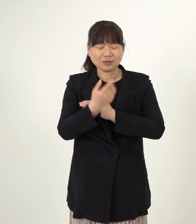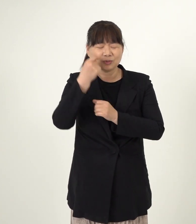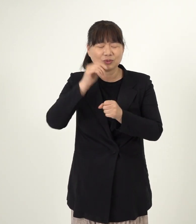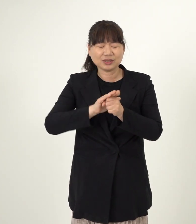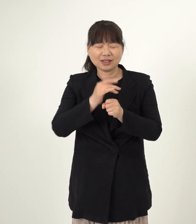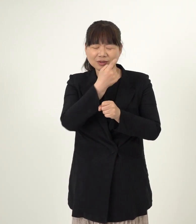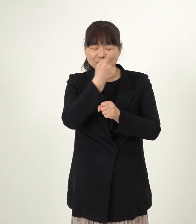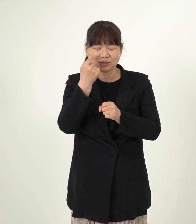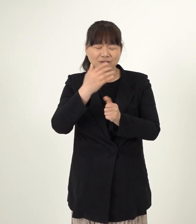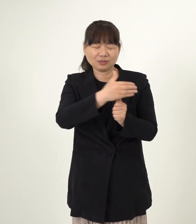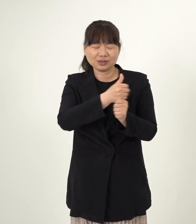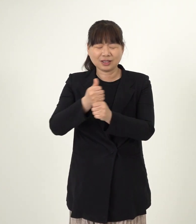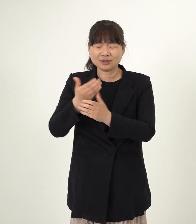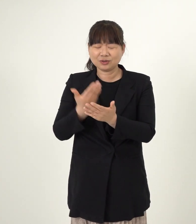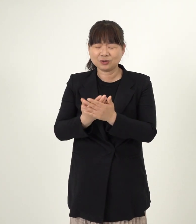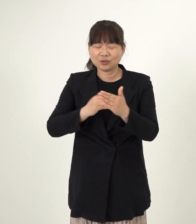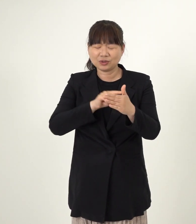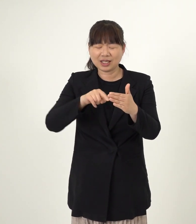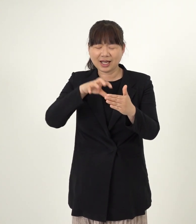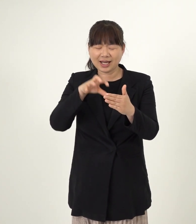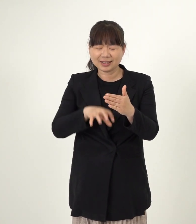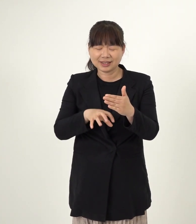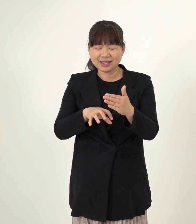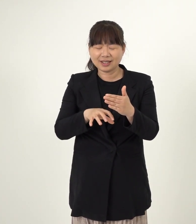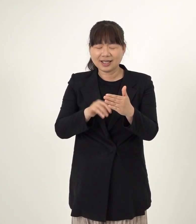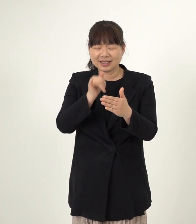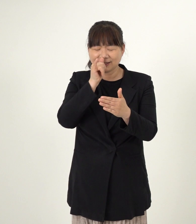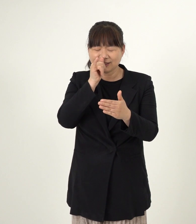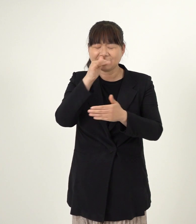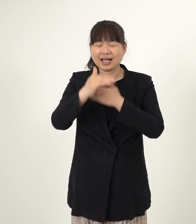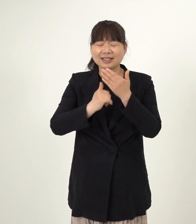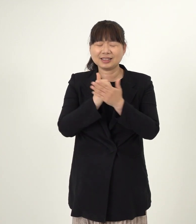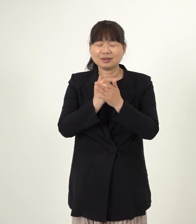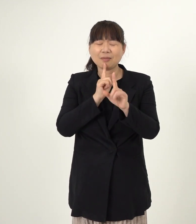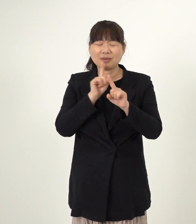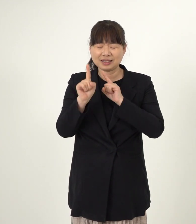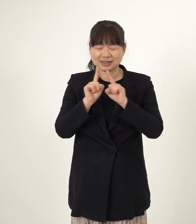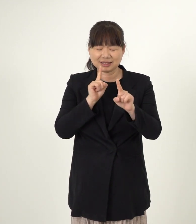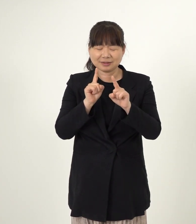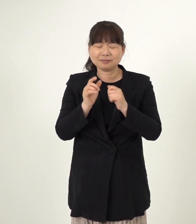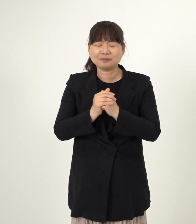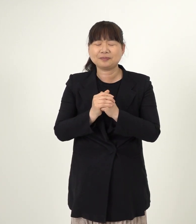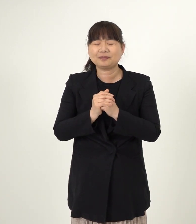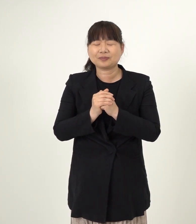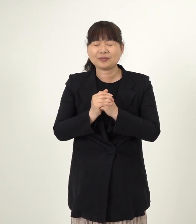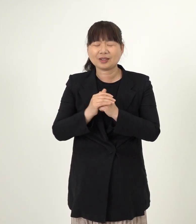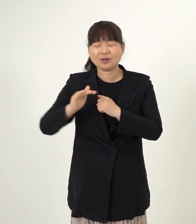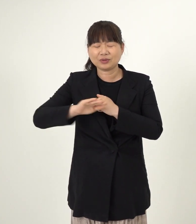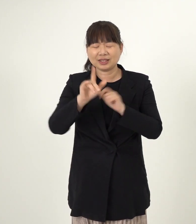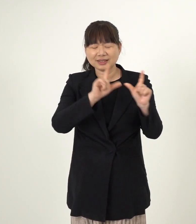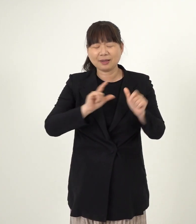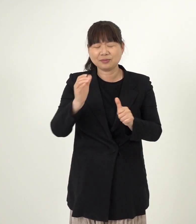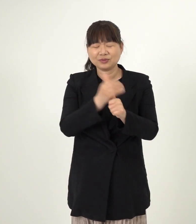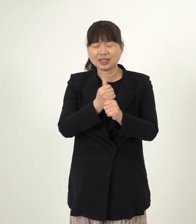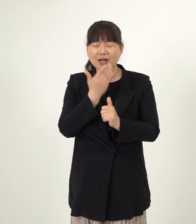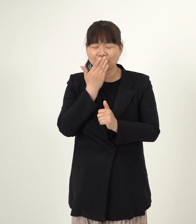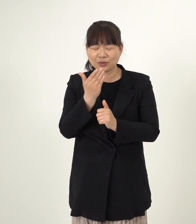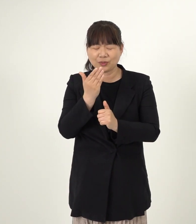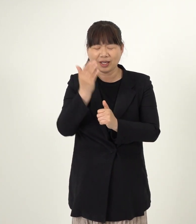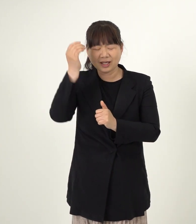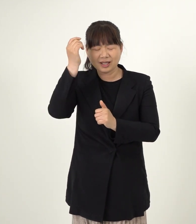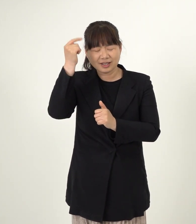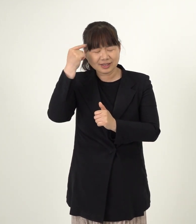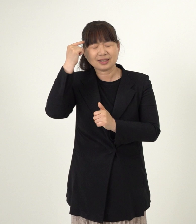주시며 우리 속에 뿌려졌던 하나님의 말씀이 우리의 삶을 붙들 수 있도록